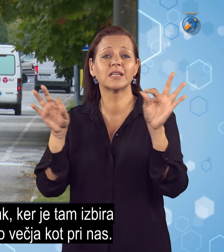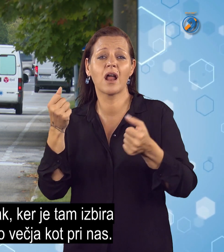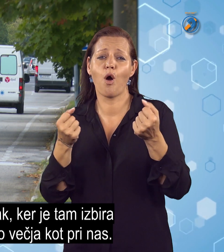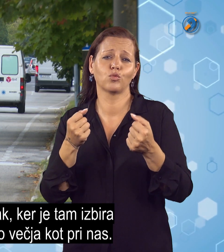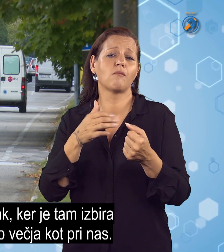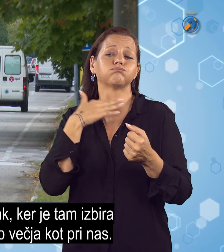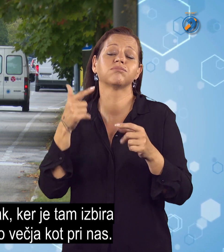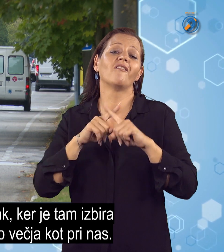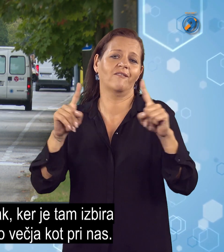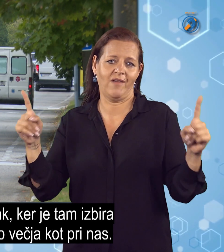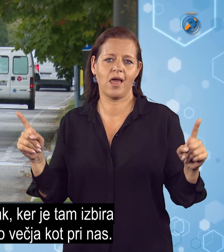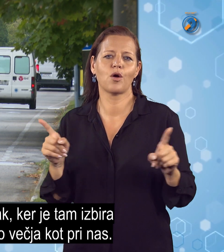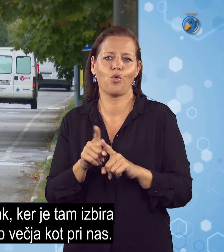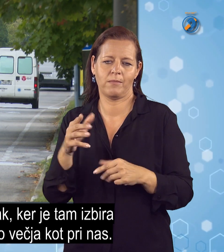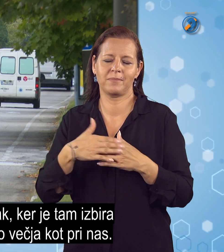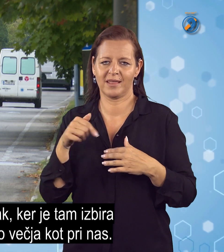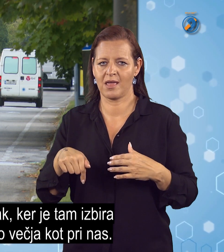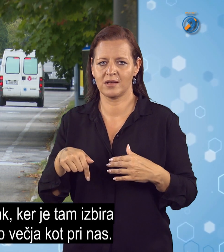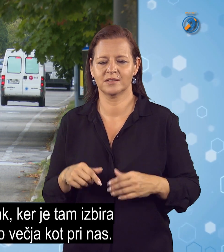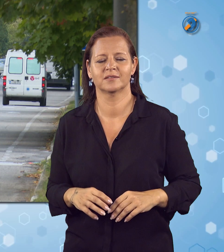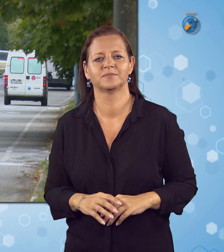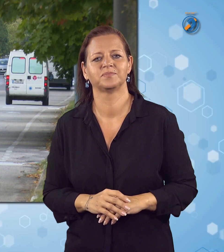veliko večja kot pri nas.